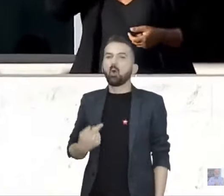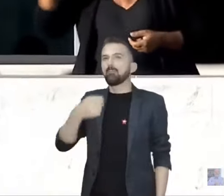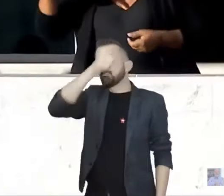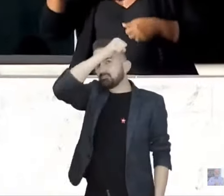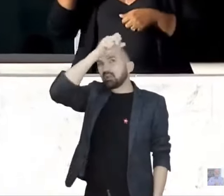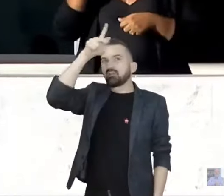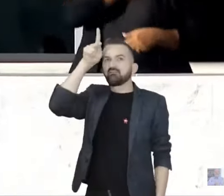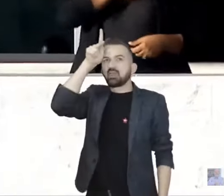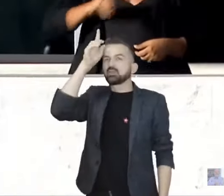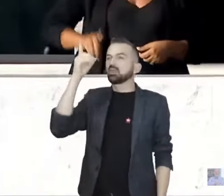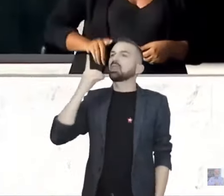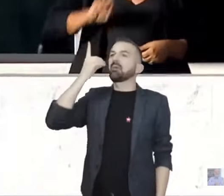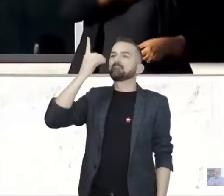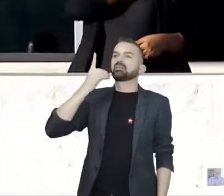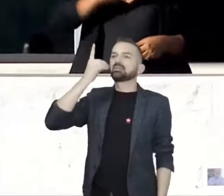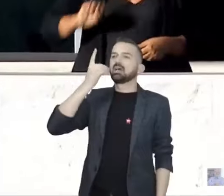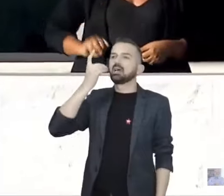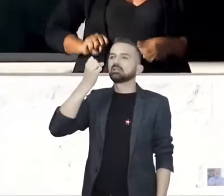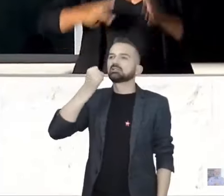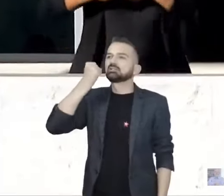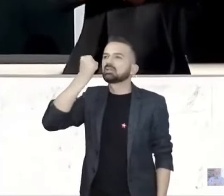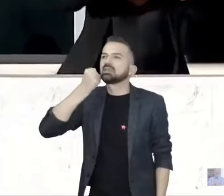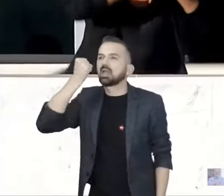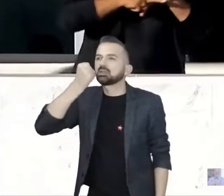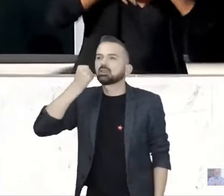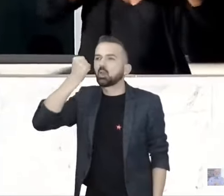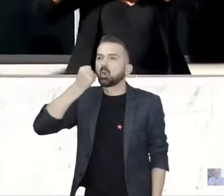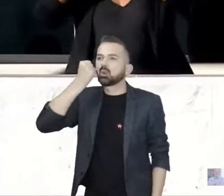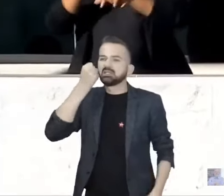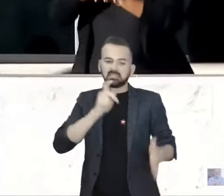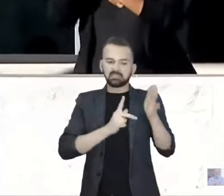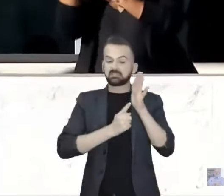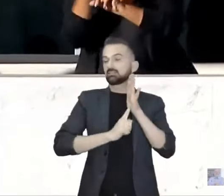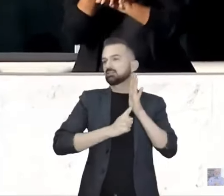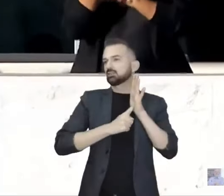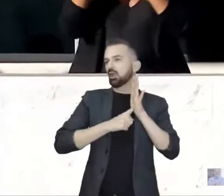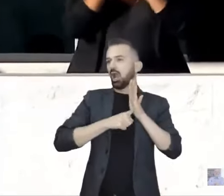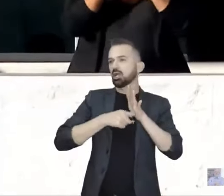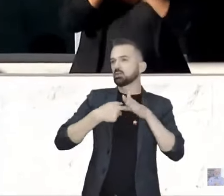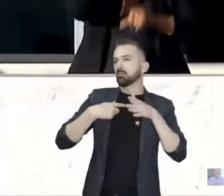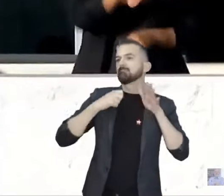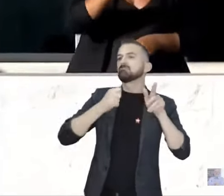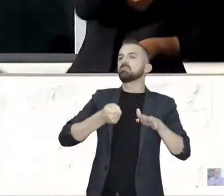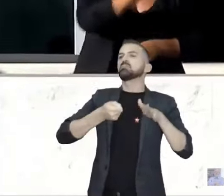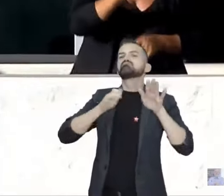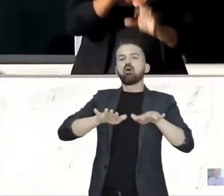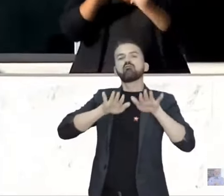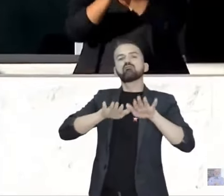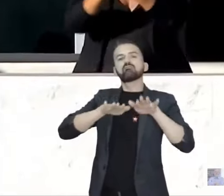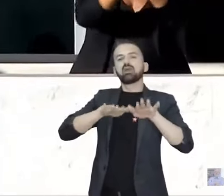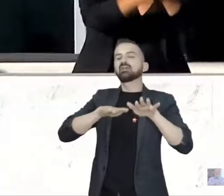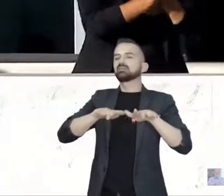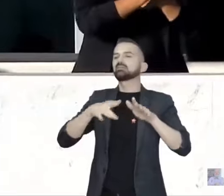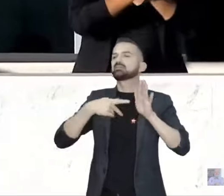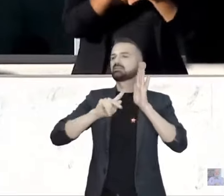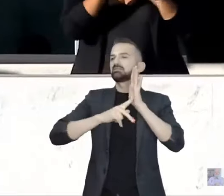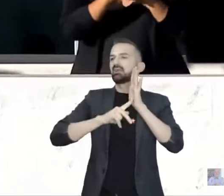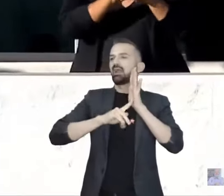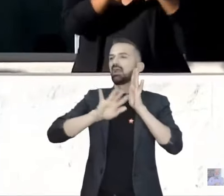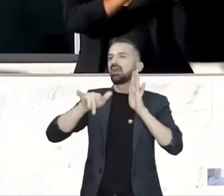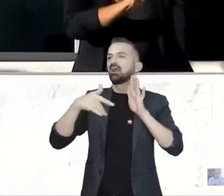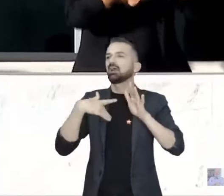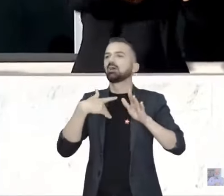deputados, senadores, sindicatos, movimentos sociais, associações de classes, servidores